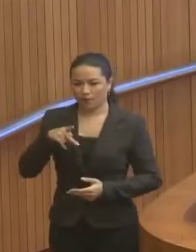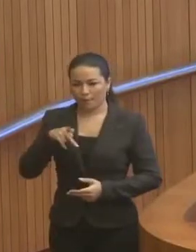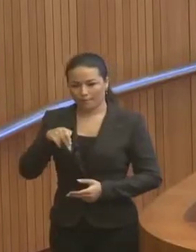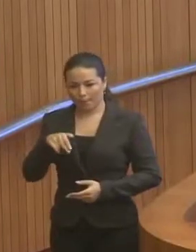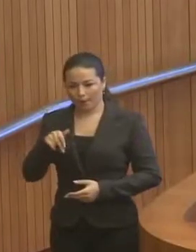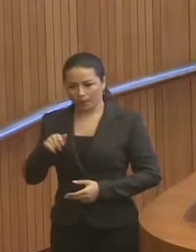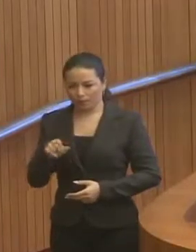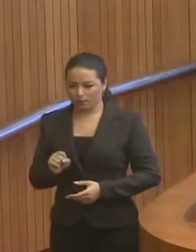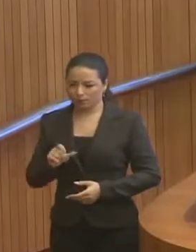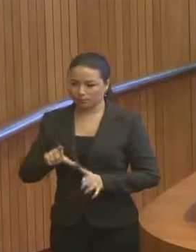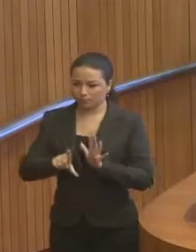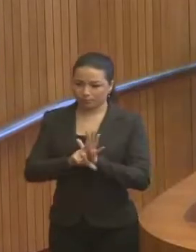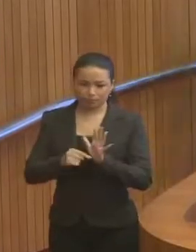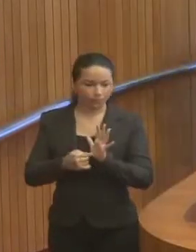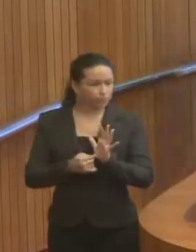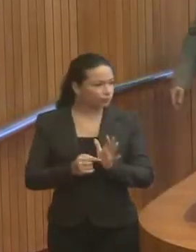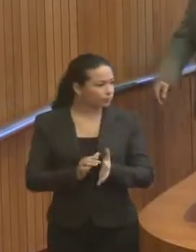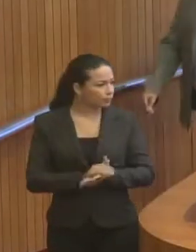lei.